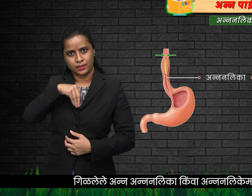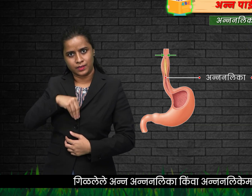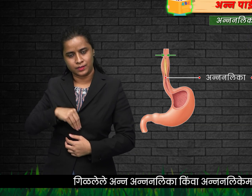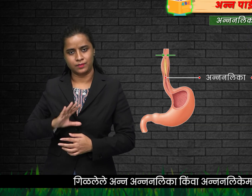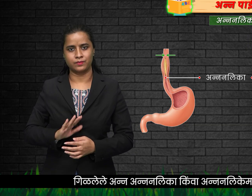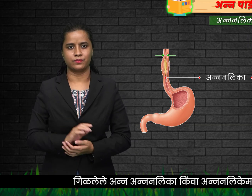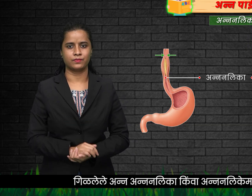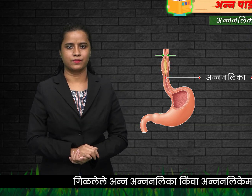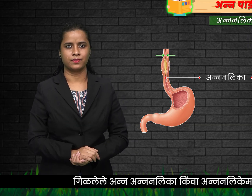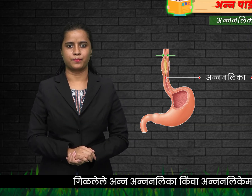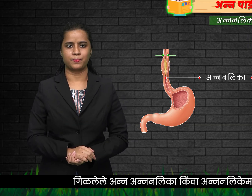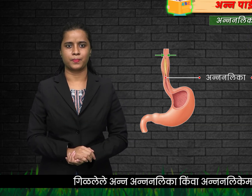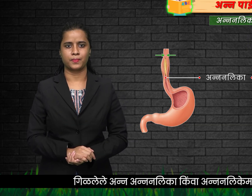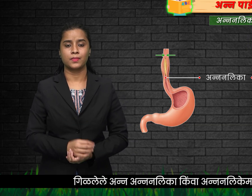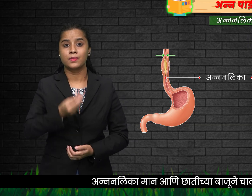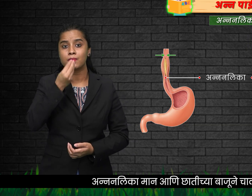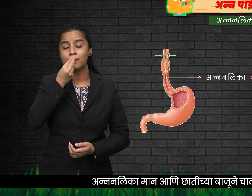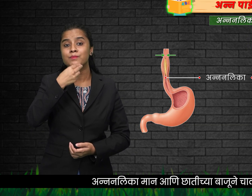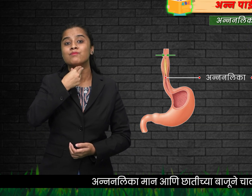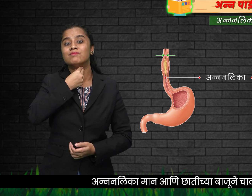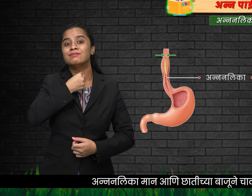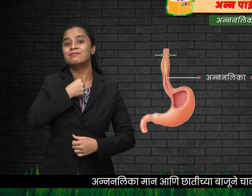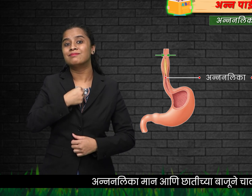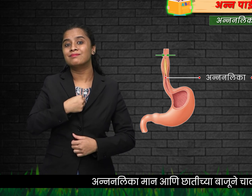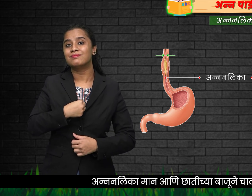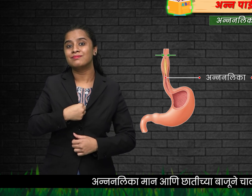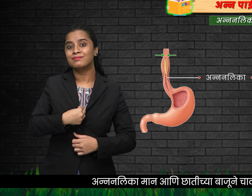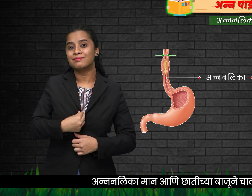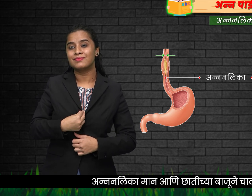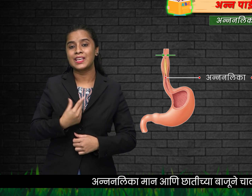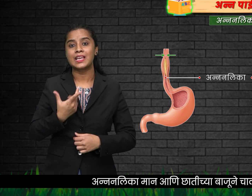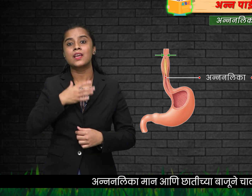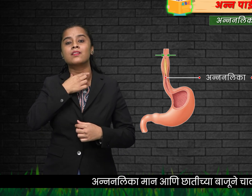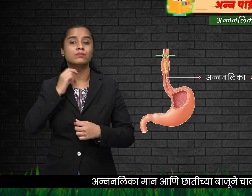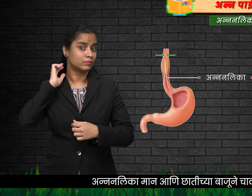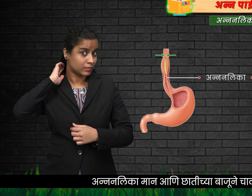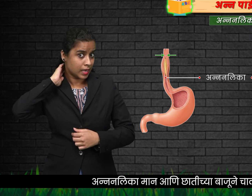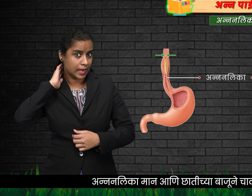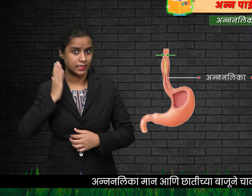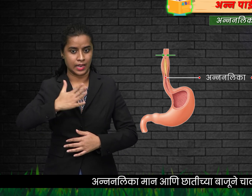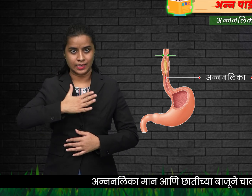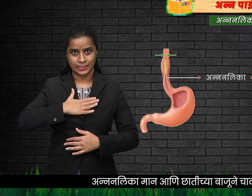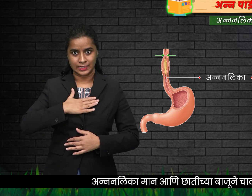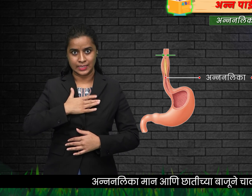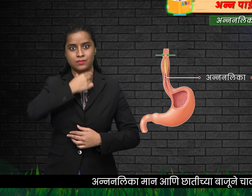अन्ननलिका किंवा अन्ननलिकेमध्ये जाते. अन्ननलिका मान आणि छातीच्या बाजूने